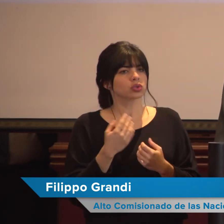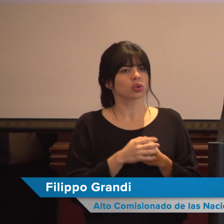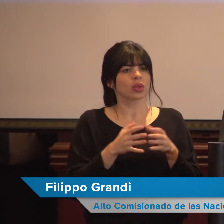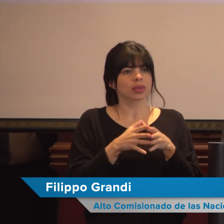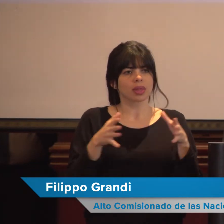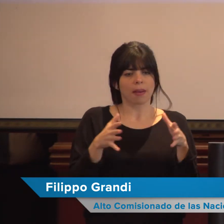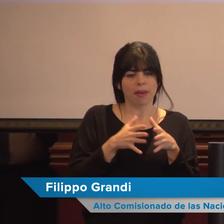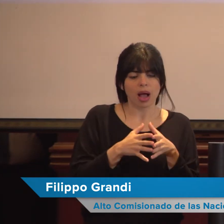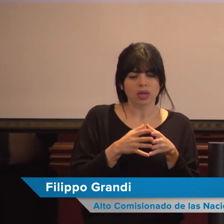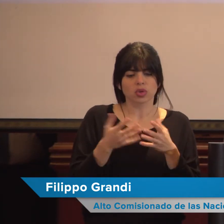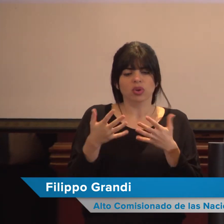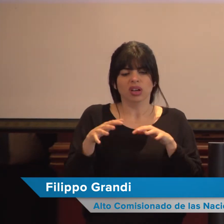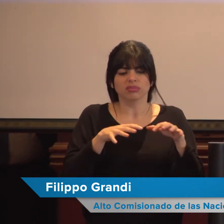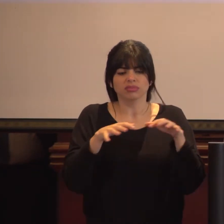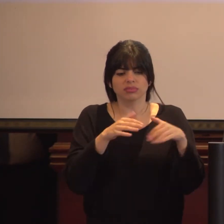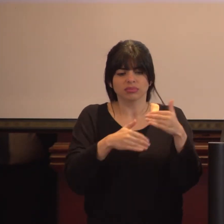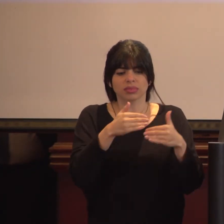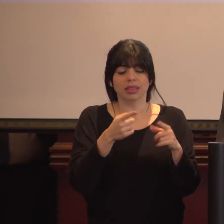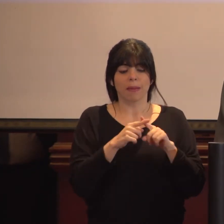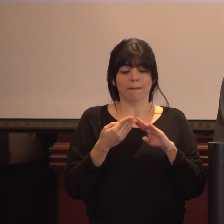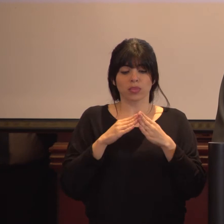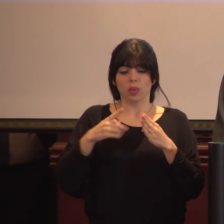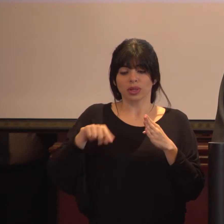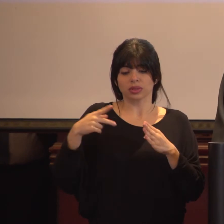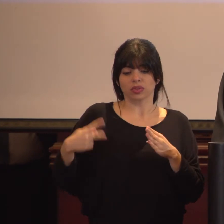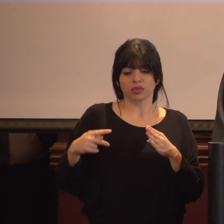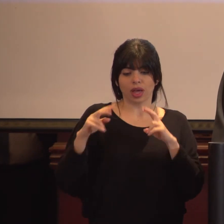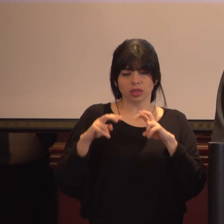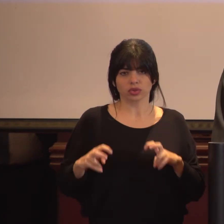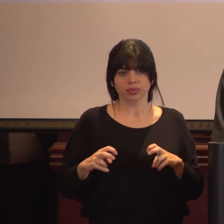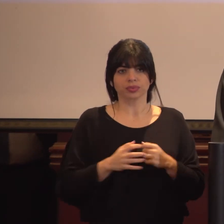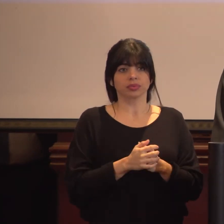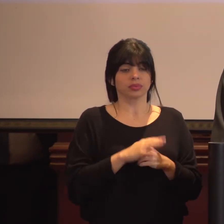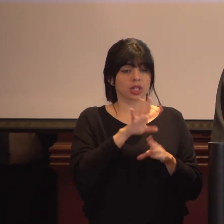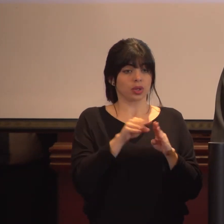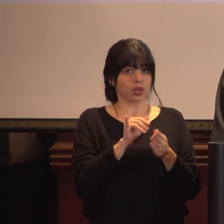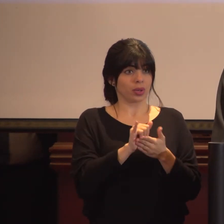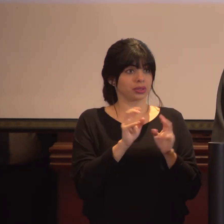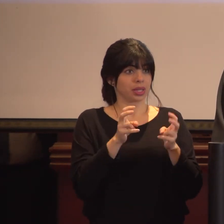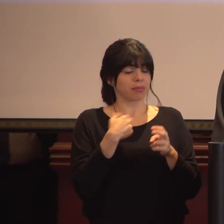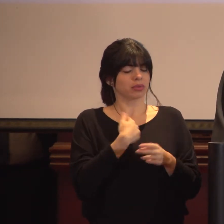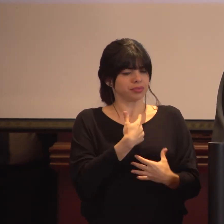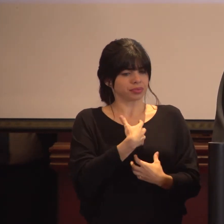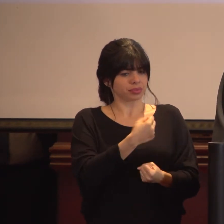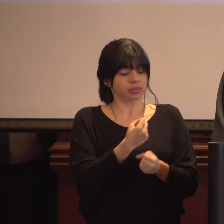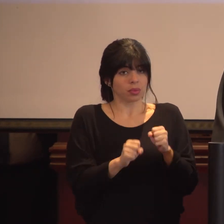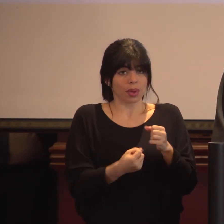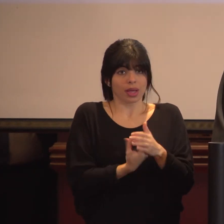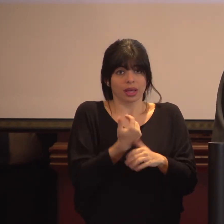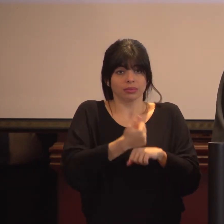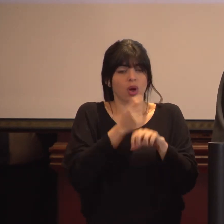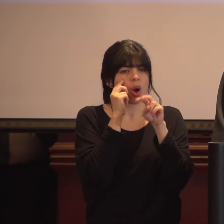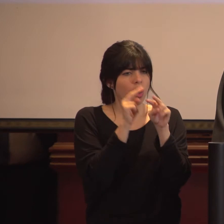magnitud tendencias y poblaciones en riesgo a este respecto confiamos que la creación del